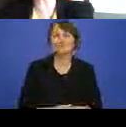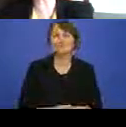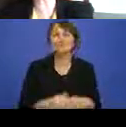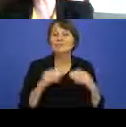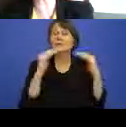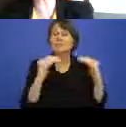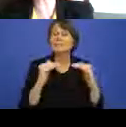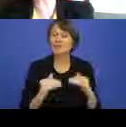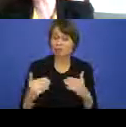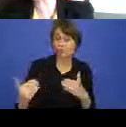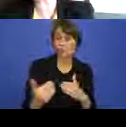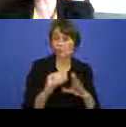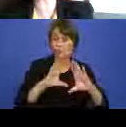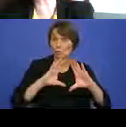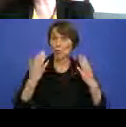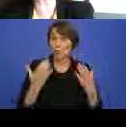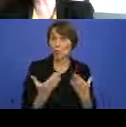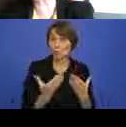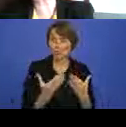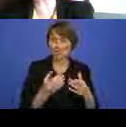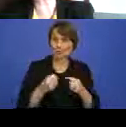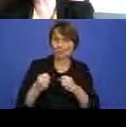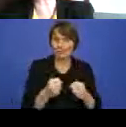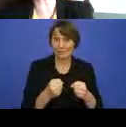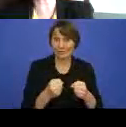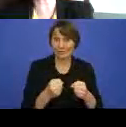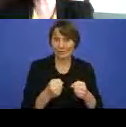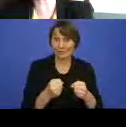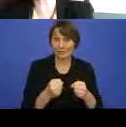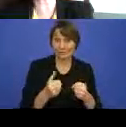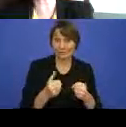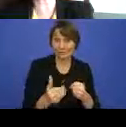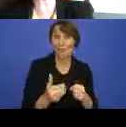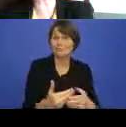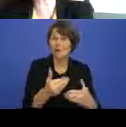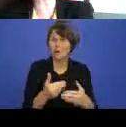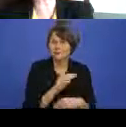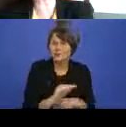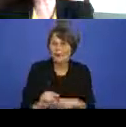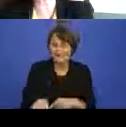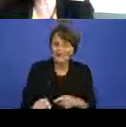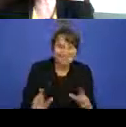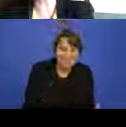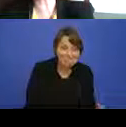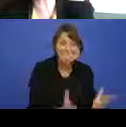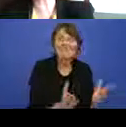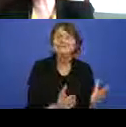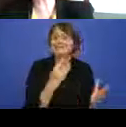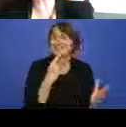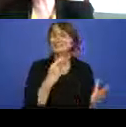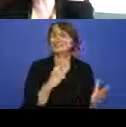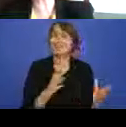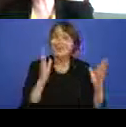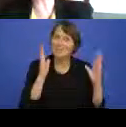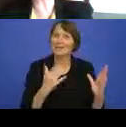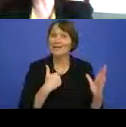la nouvelle stratégie du partenariat mondial pour la petite enfance qui sera lancée plus tard dans l'année, qui se